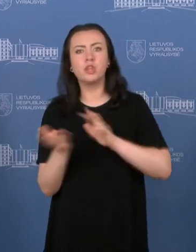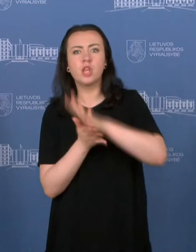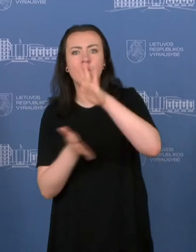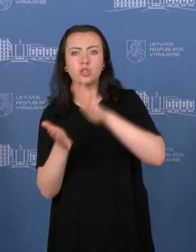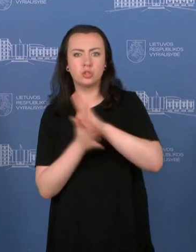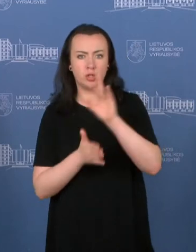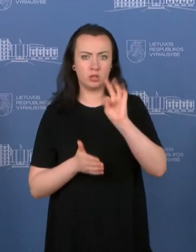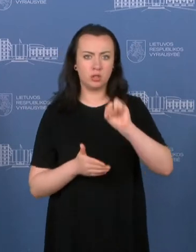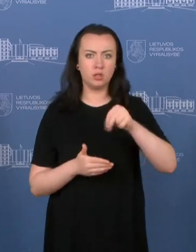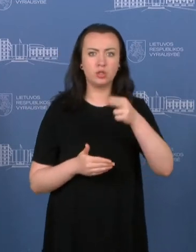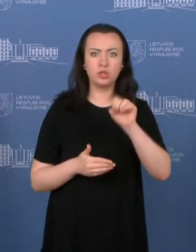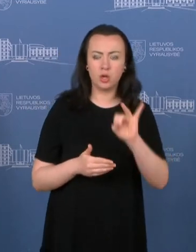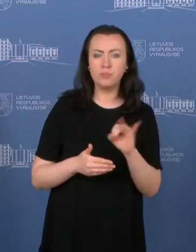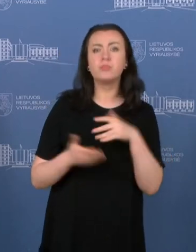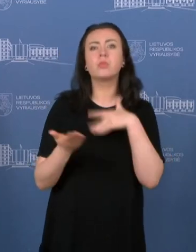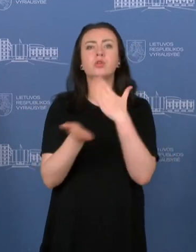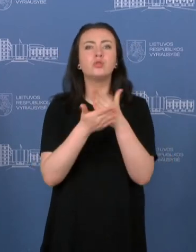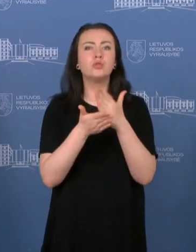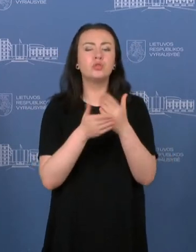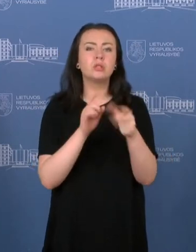Ir tokie trys